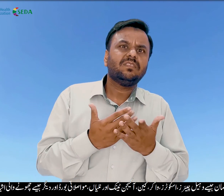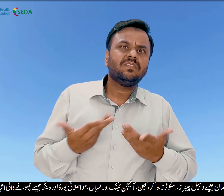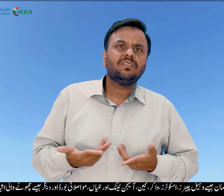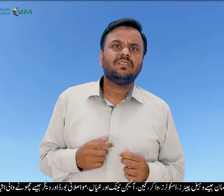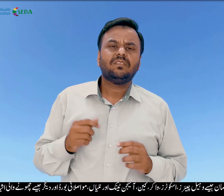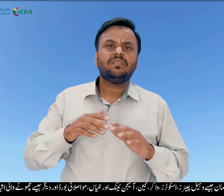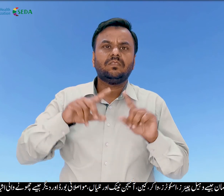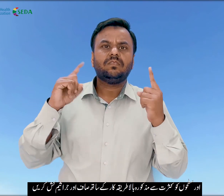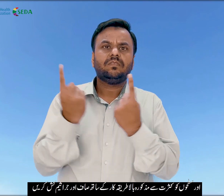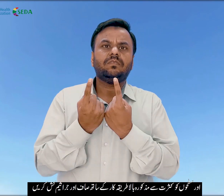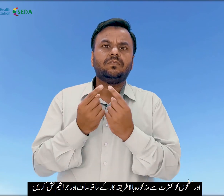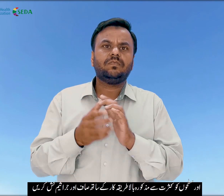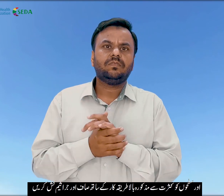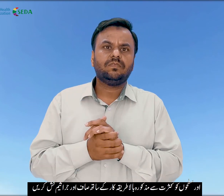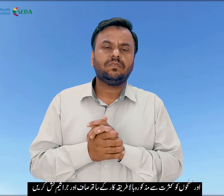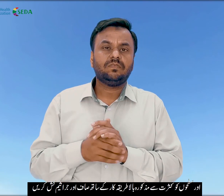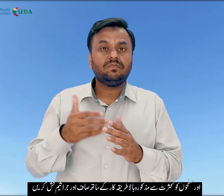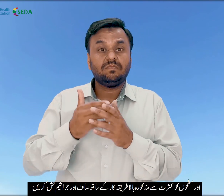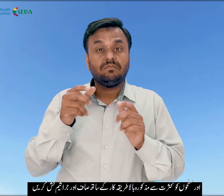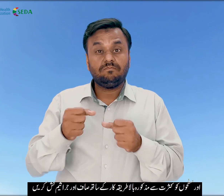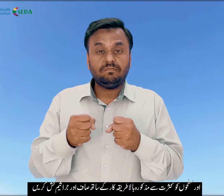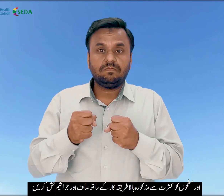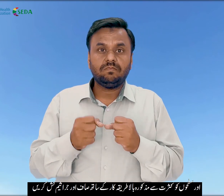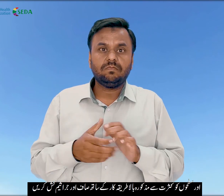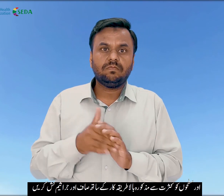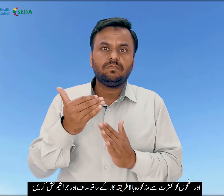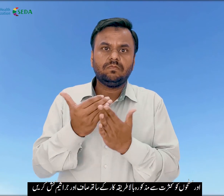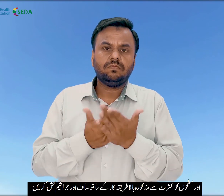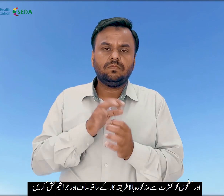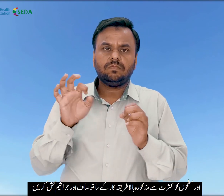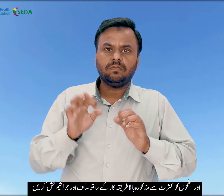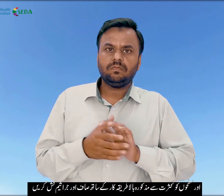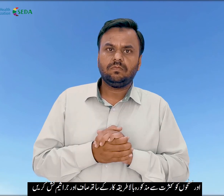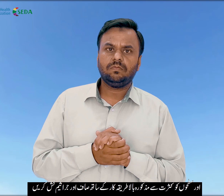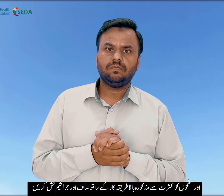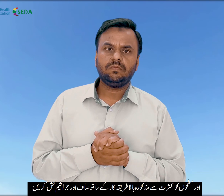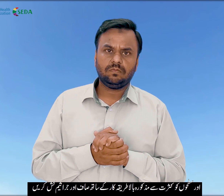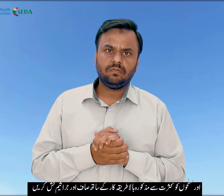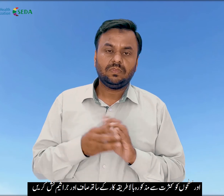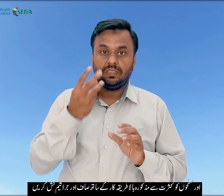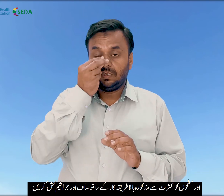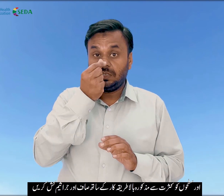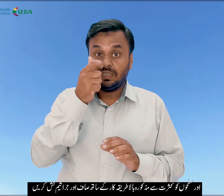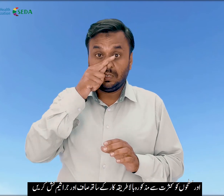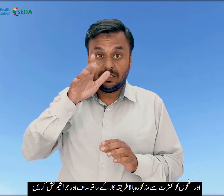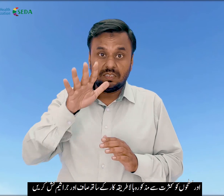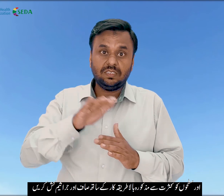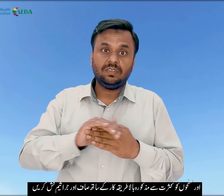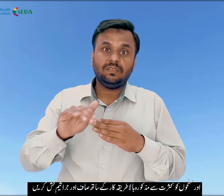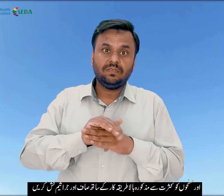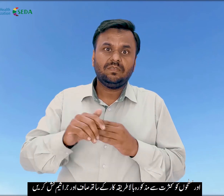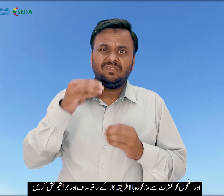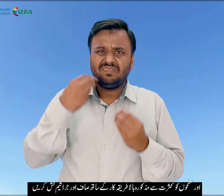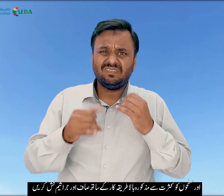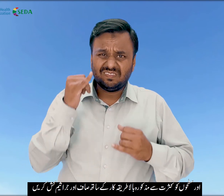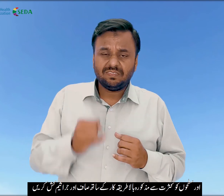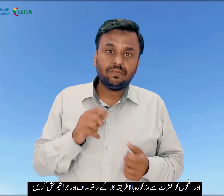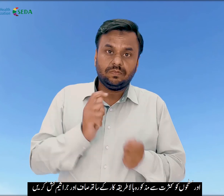اشیاء اور سطحوں کو کثرت سے مذکورہ بالا طریقہ کار کے ساتھ صاف اور جراثیم کش